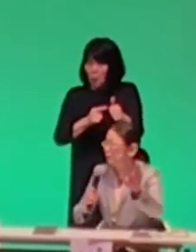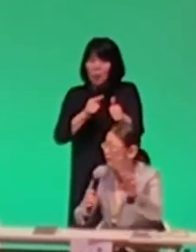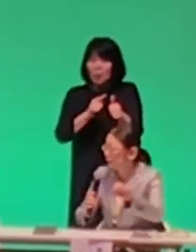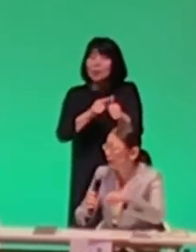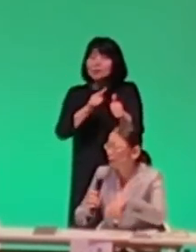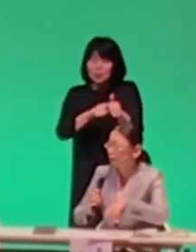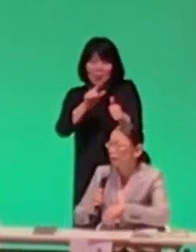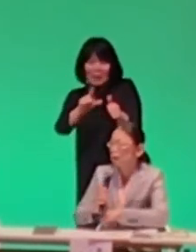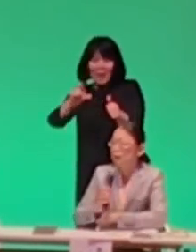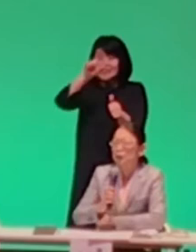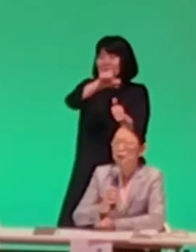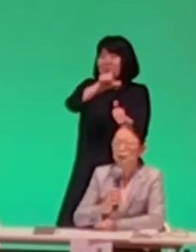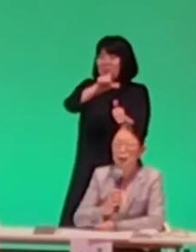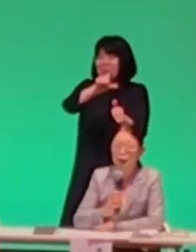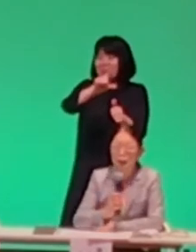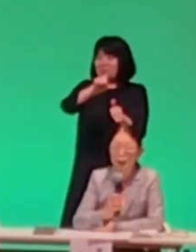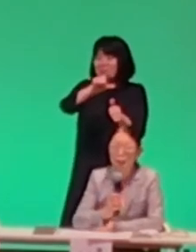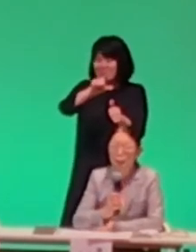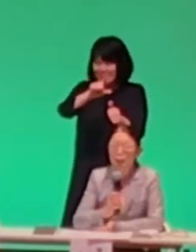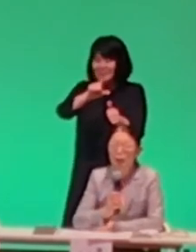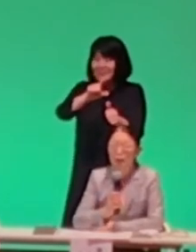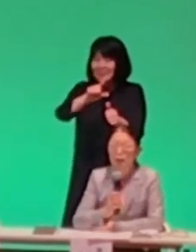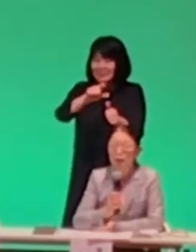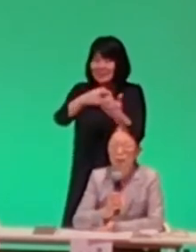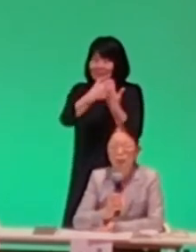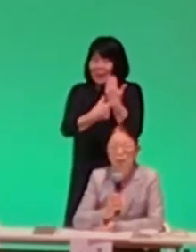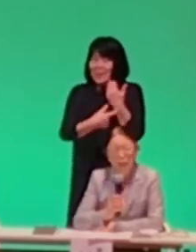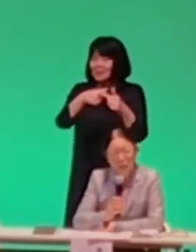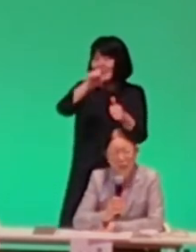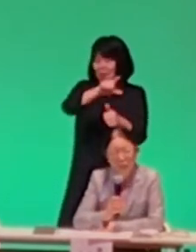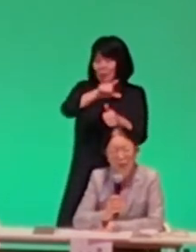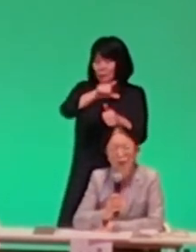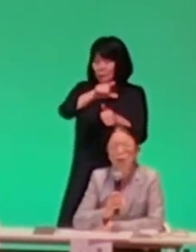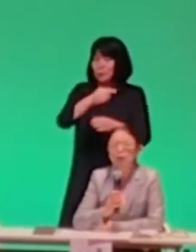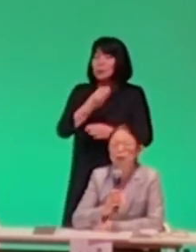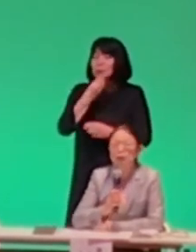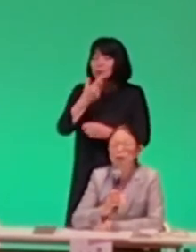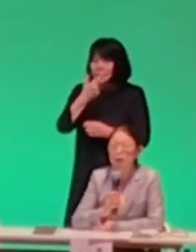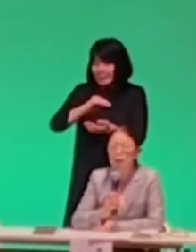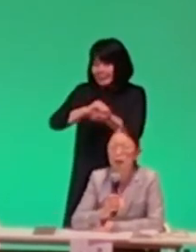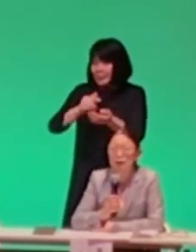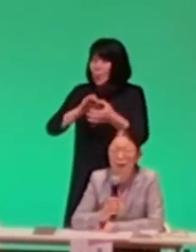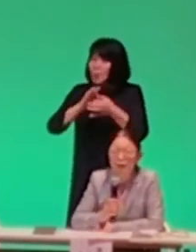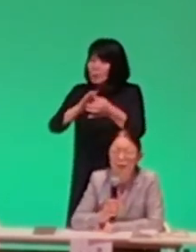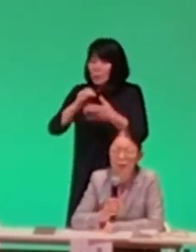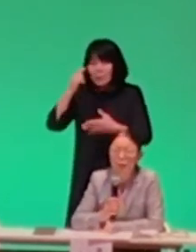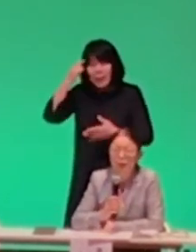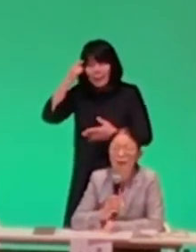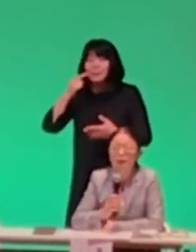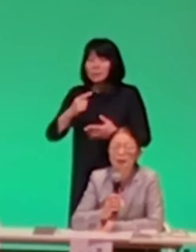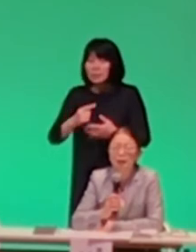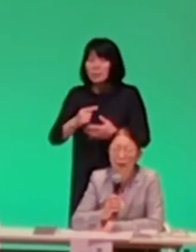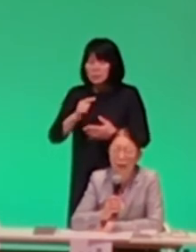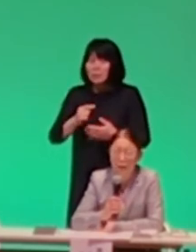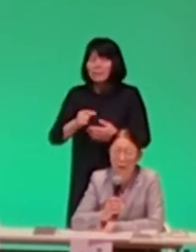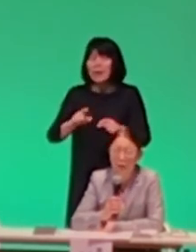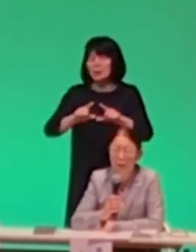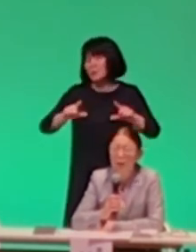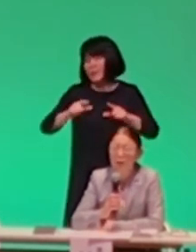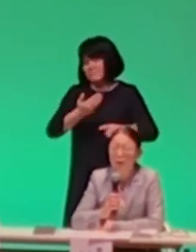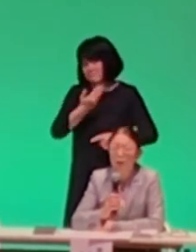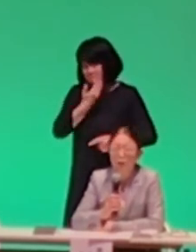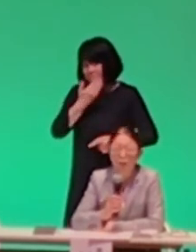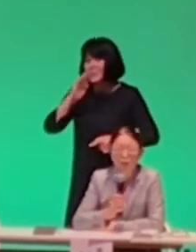ラベルに使う。で、福祉とか医療を考えるときは確かにそれも大事なんだけ